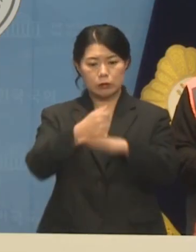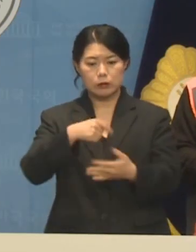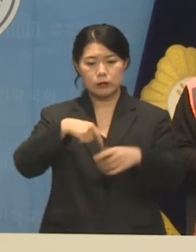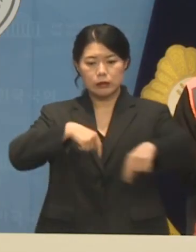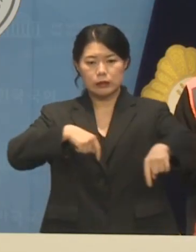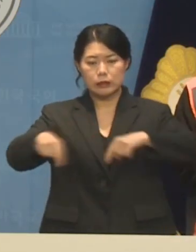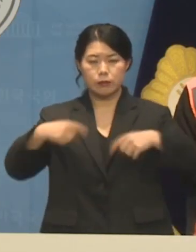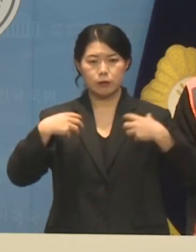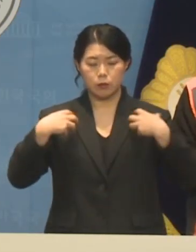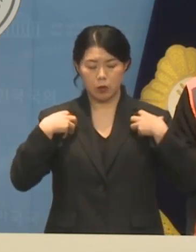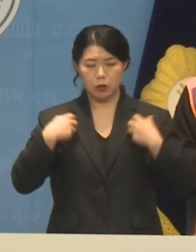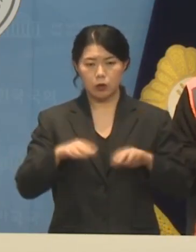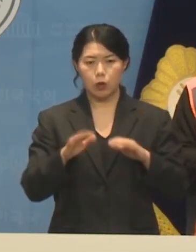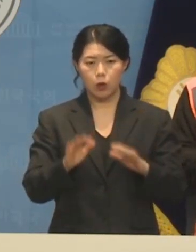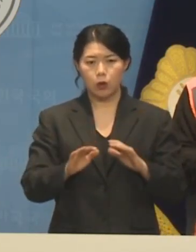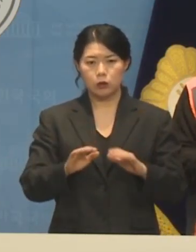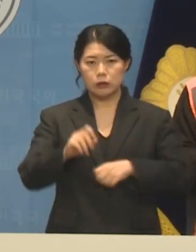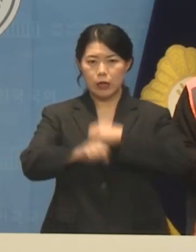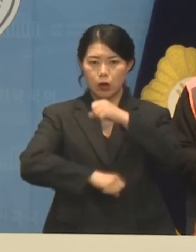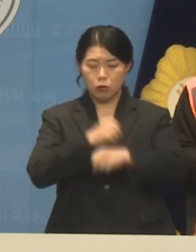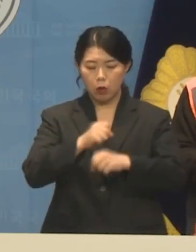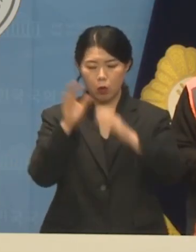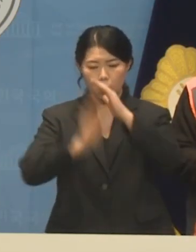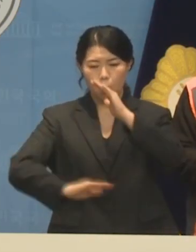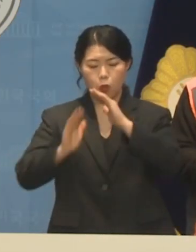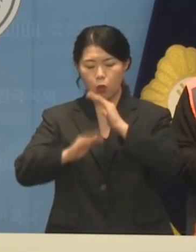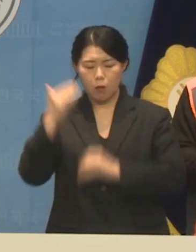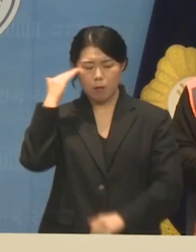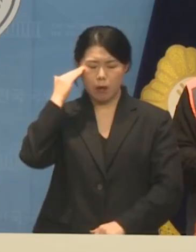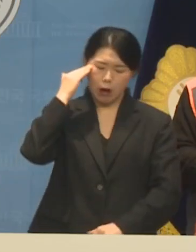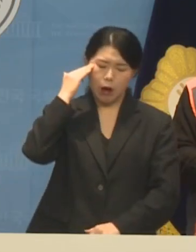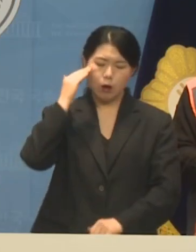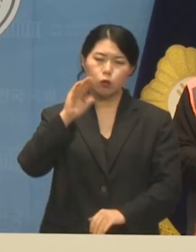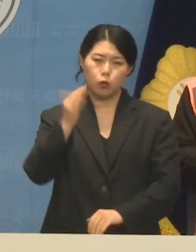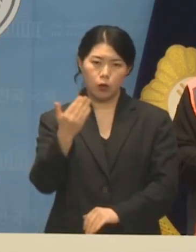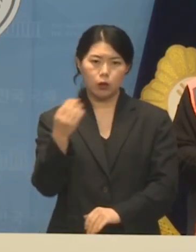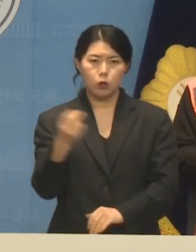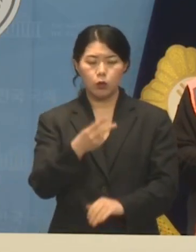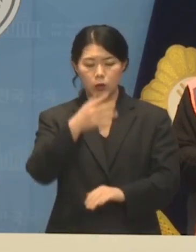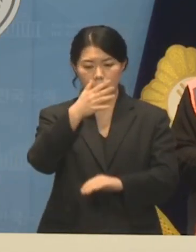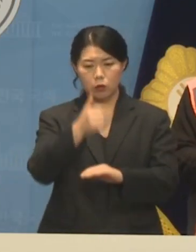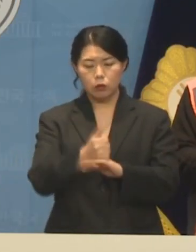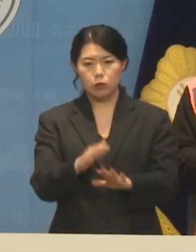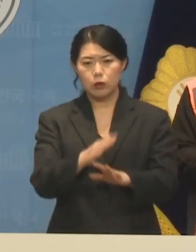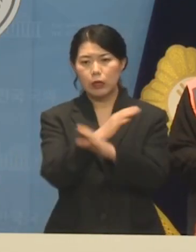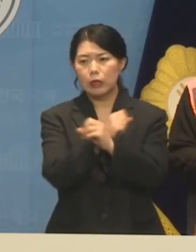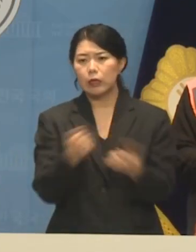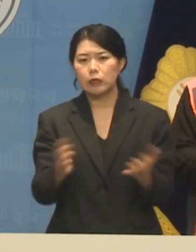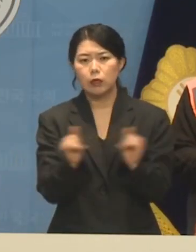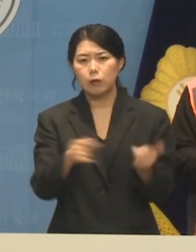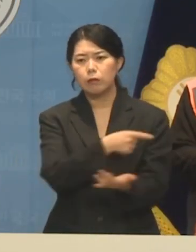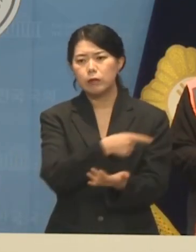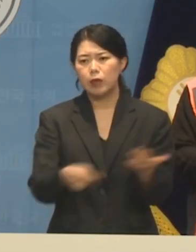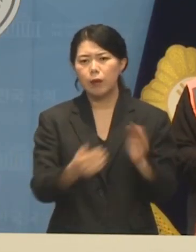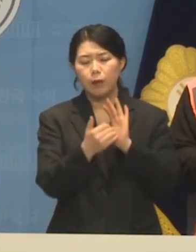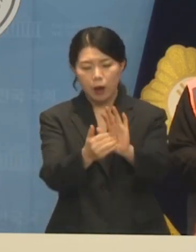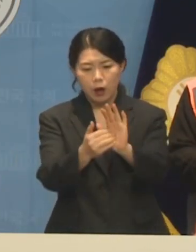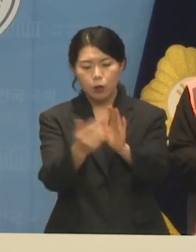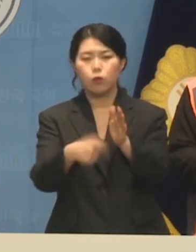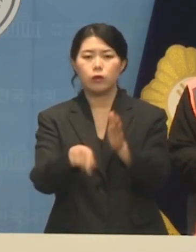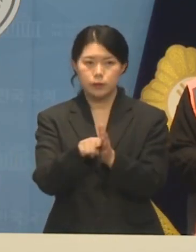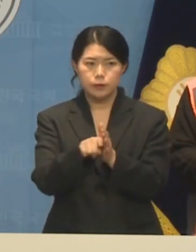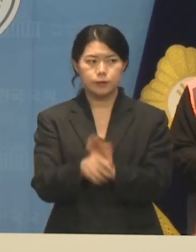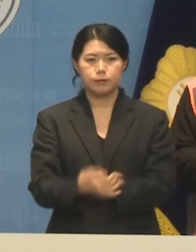지방자치단체의 자율성과 공공성을 강화하고 정말 사회적 약자인 공무직, 비정규직 노동자들이 피해를 보지 않기 위해서는